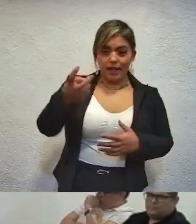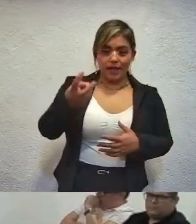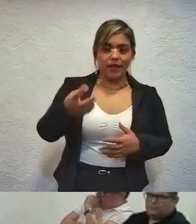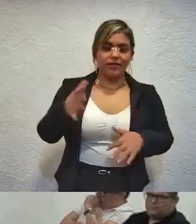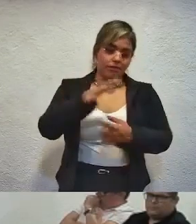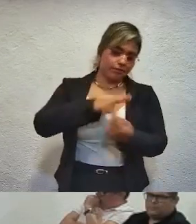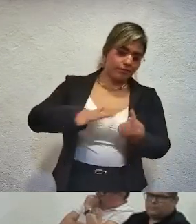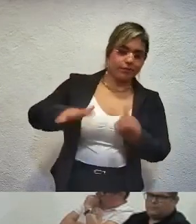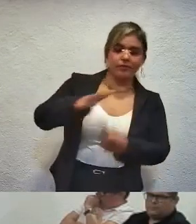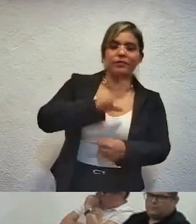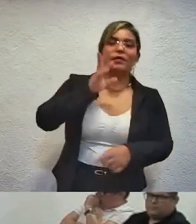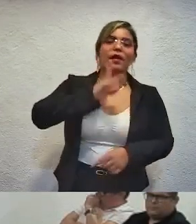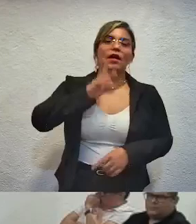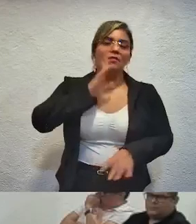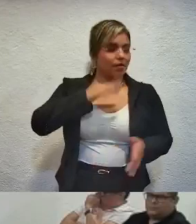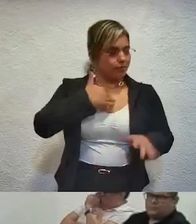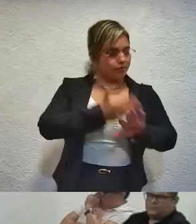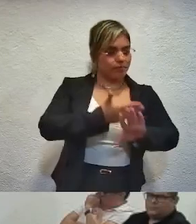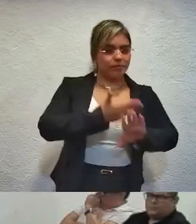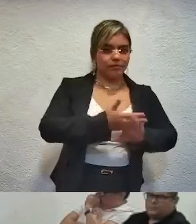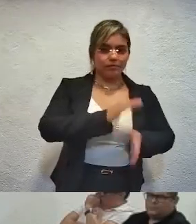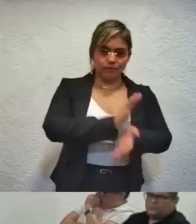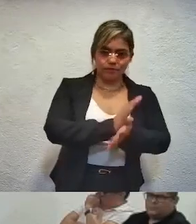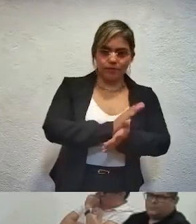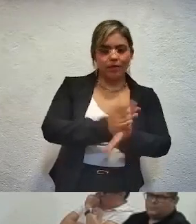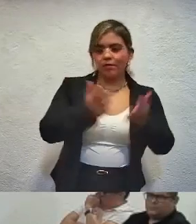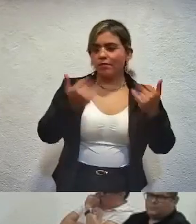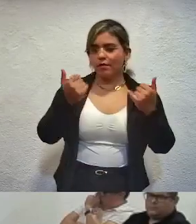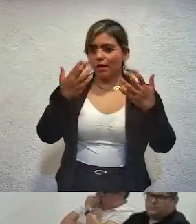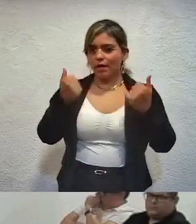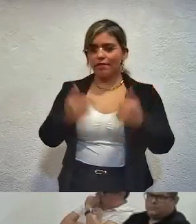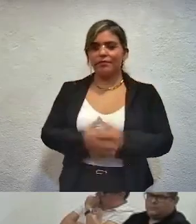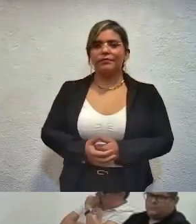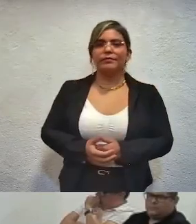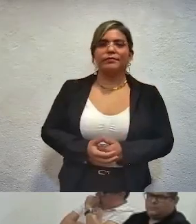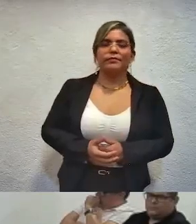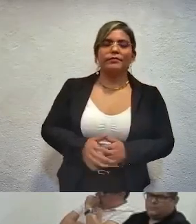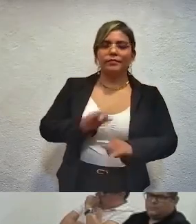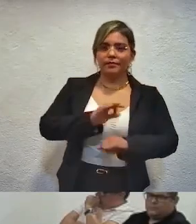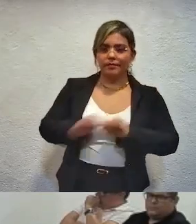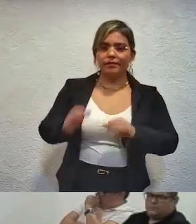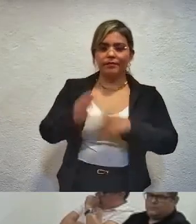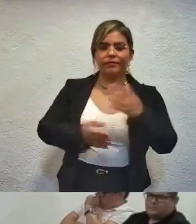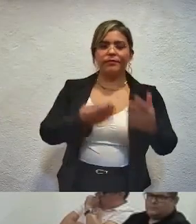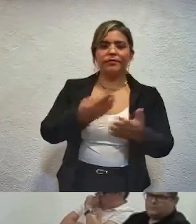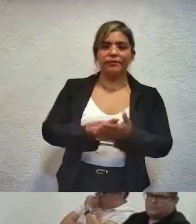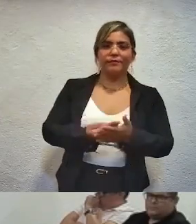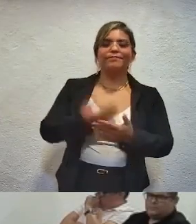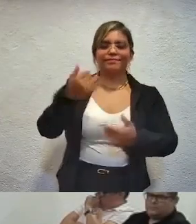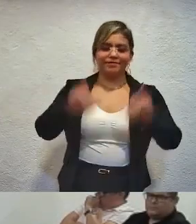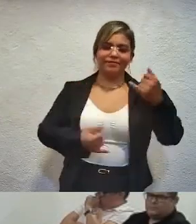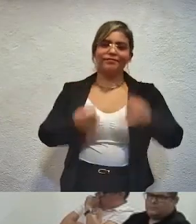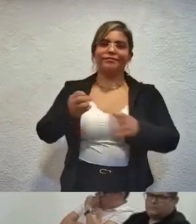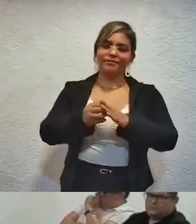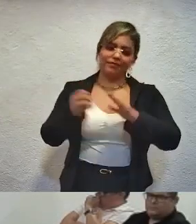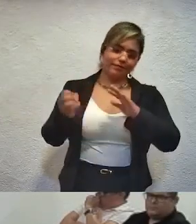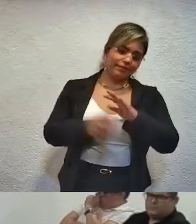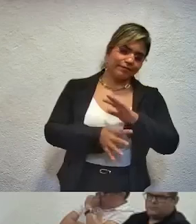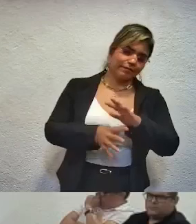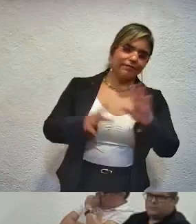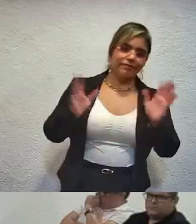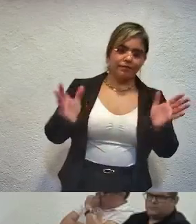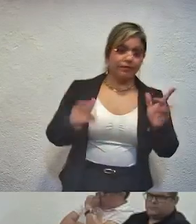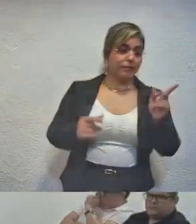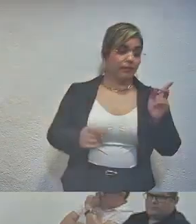de hostilidad y presión que refiere el disconforme. Por último, se propone declarar inoperante el cuarto agravio en el que el